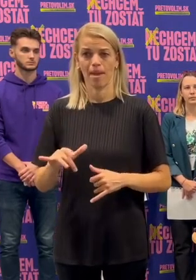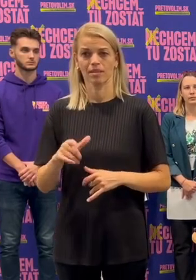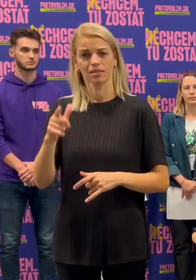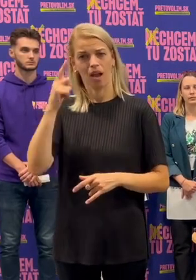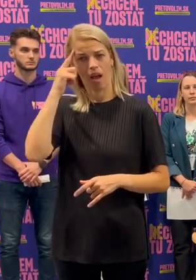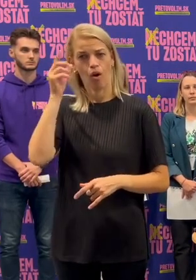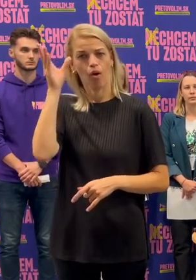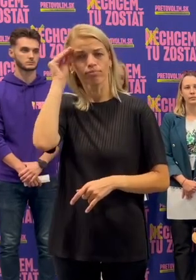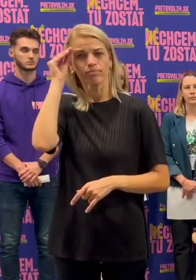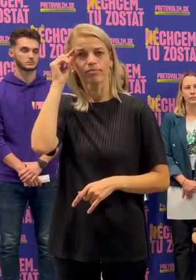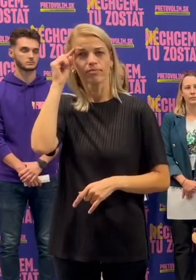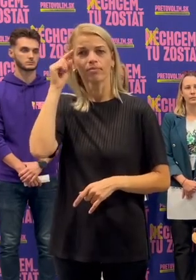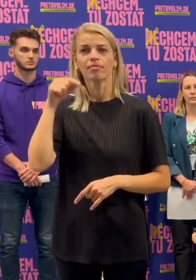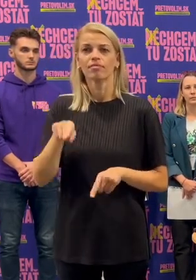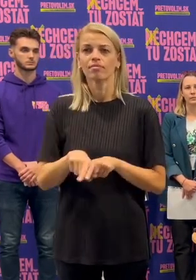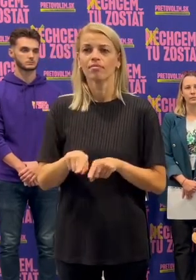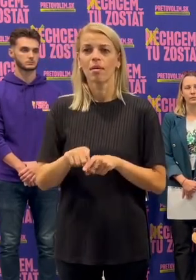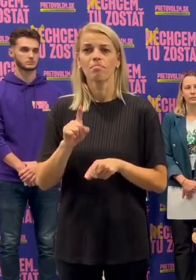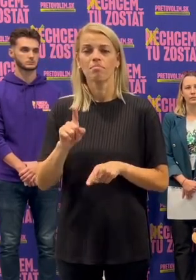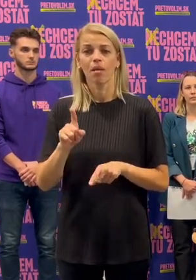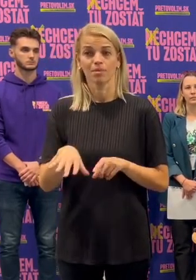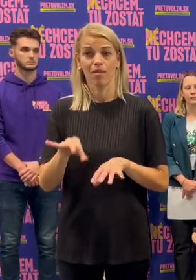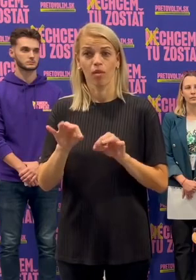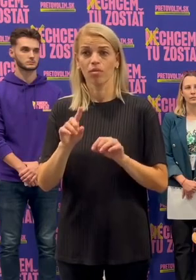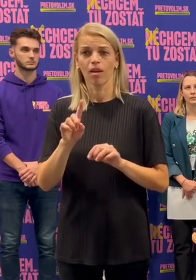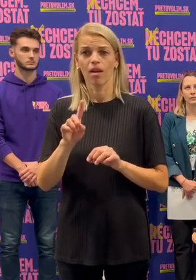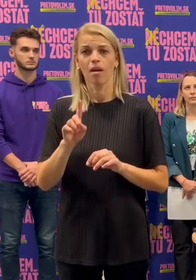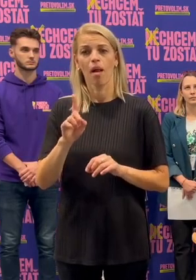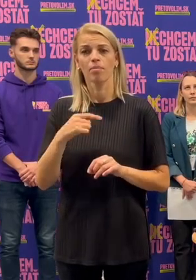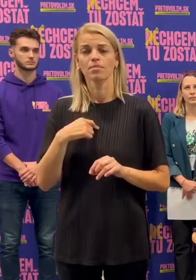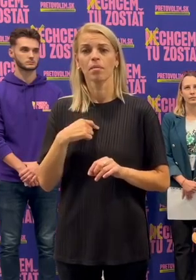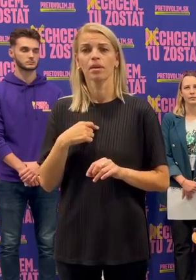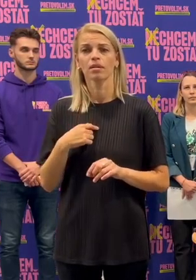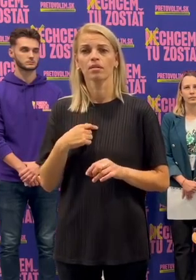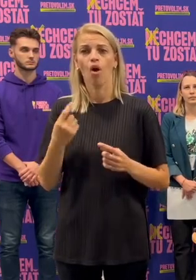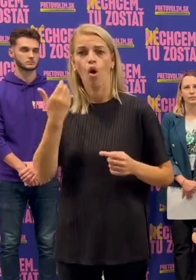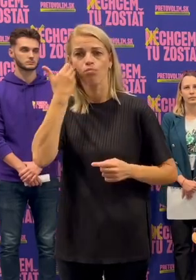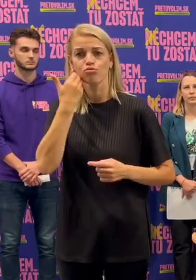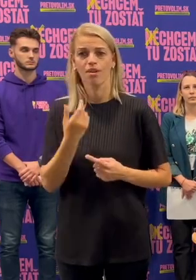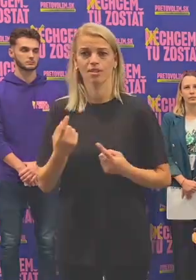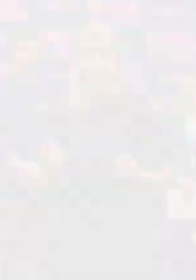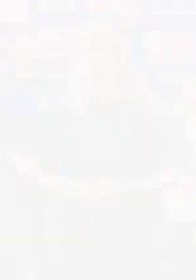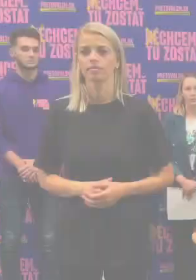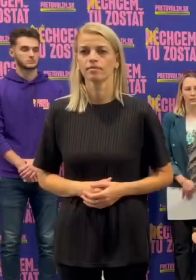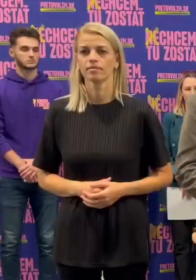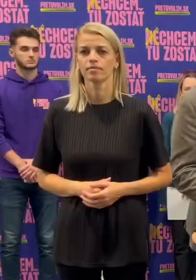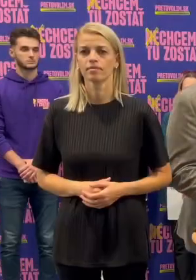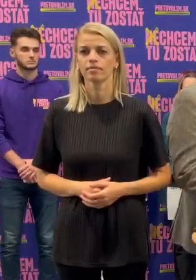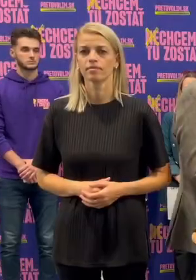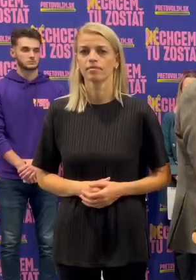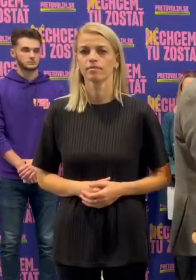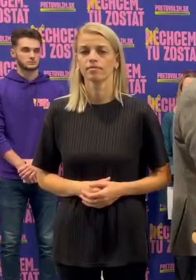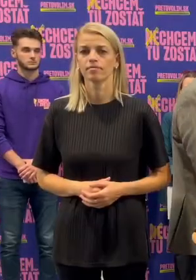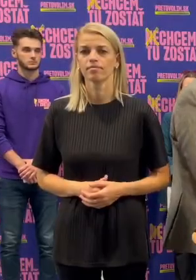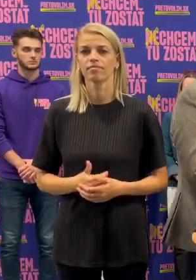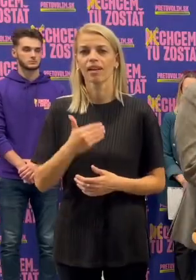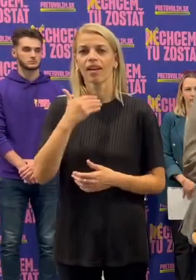aj to nie len, že by sme mali ísť voliť, ale mali by sme byť občiansky aktívni a naozaj medzi mladými vidíme, že tá ochota je. Veľká